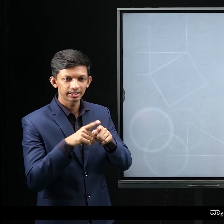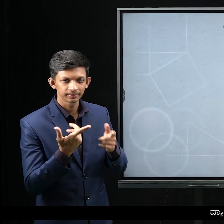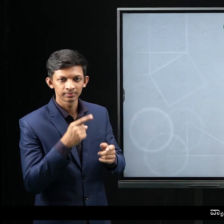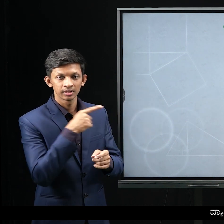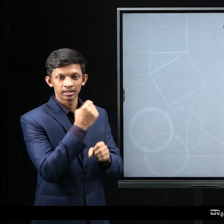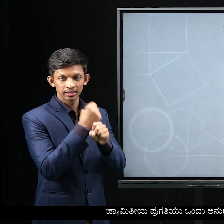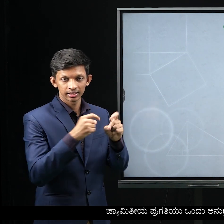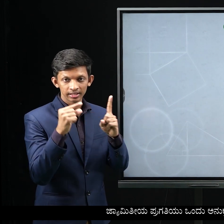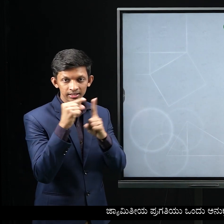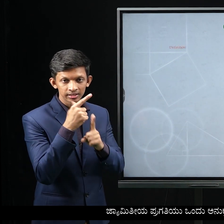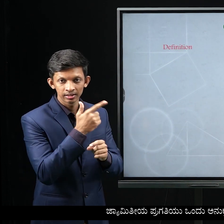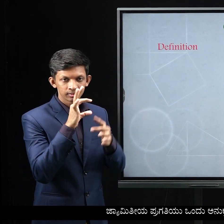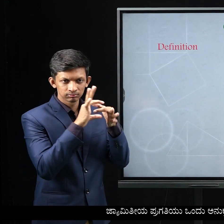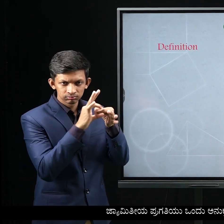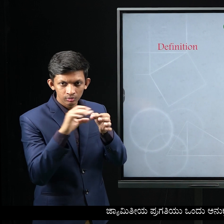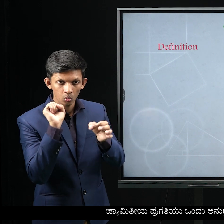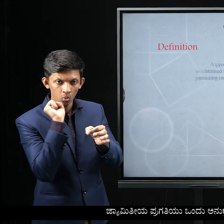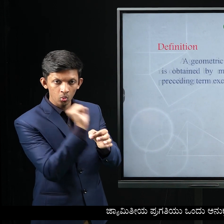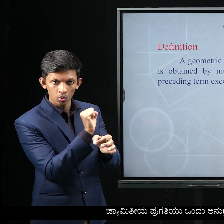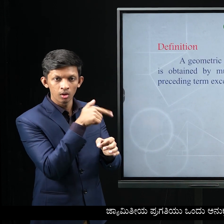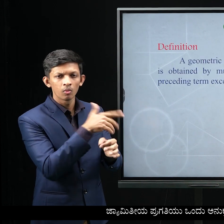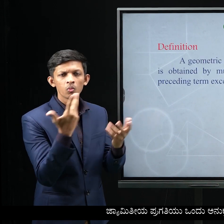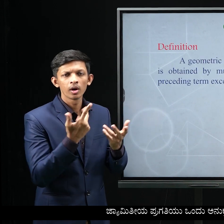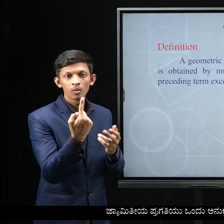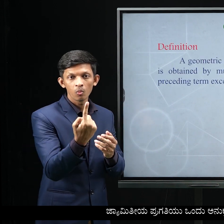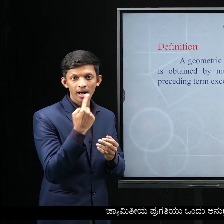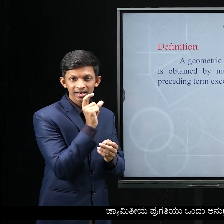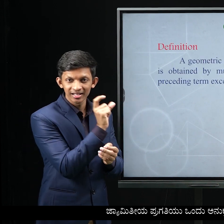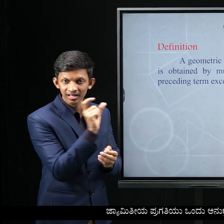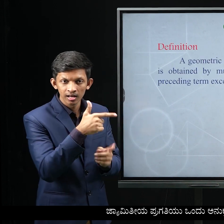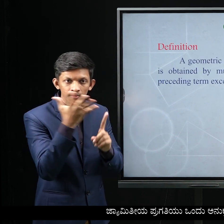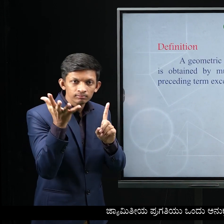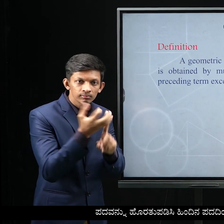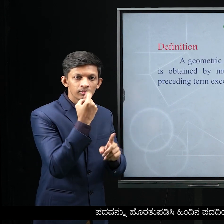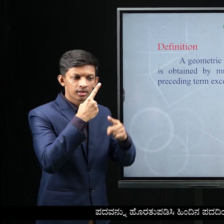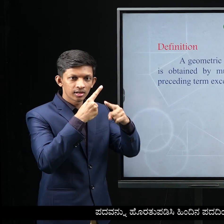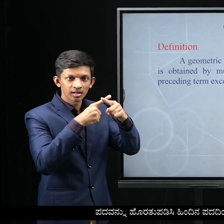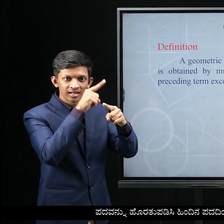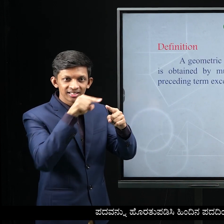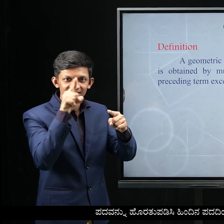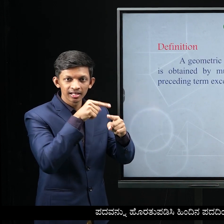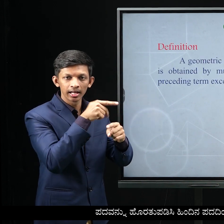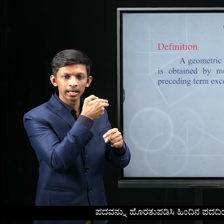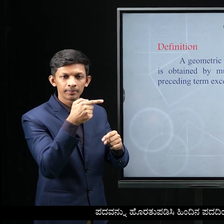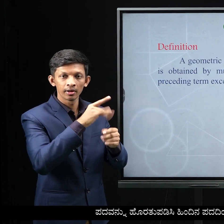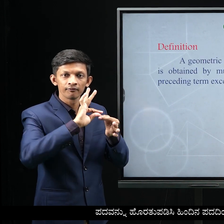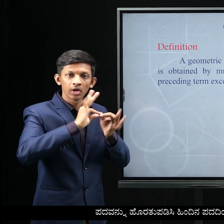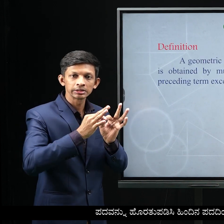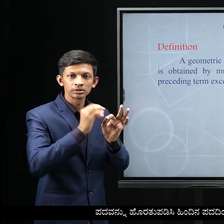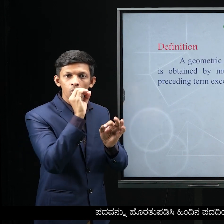ವ್ಯಾಖ್ಯಾನ. ಜ್ಯಾಮಿತೀಯ ಪ್ರಗತಿಯು ಒಂದು ಅನುಕ್ರಮವಾಗಿದ್ದು ಪ್ರತಿ ಪದವನ್ನು ಮೊದಲ ಪದವನ್ನು ಹೊರತುಪಡಿಸಿ ಹಿಂದಿನ ಪದದಿಂದ